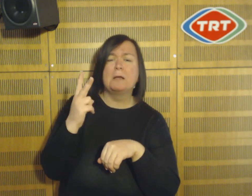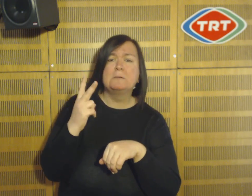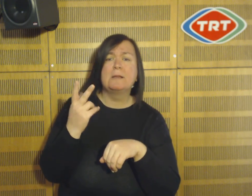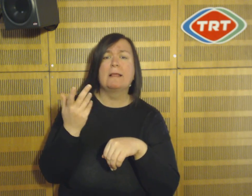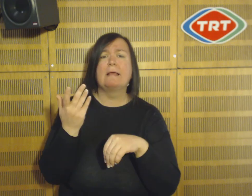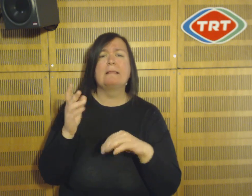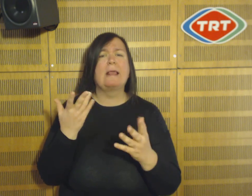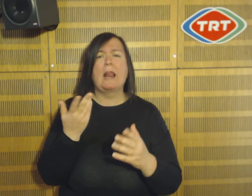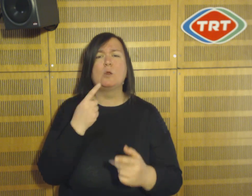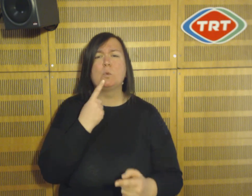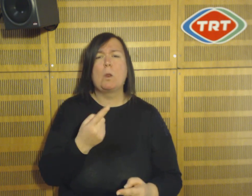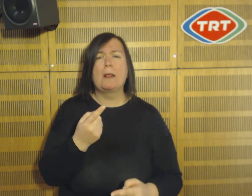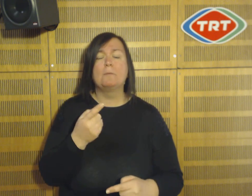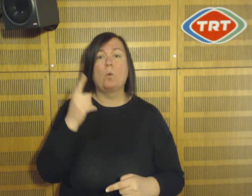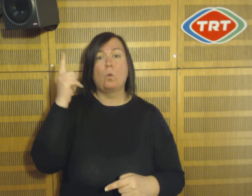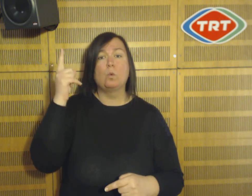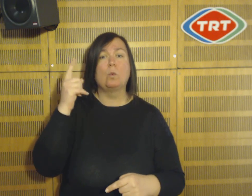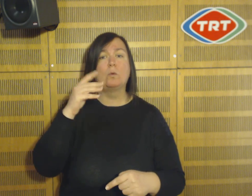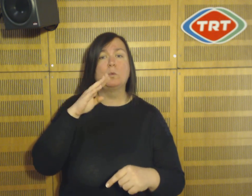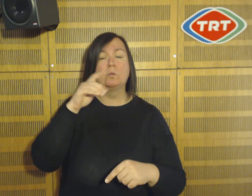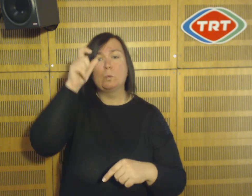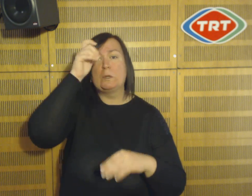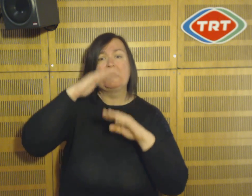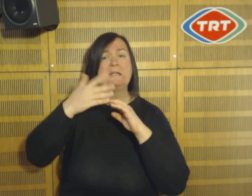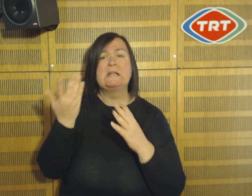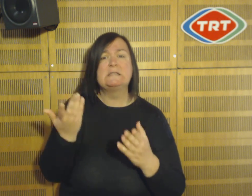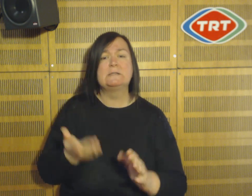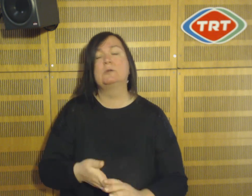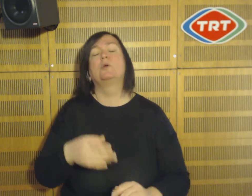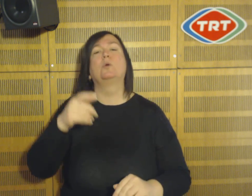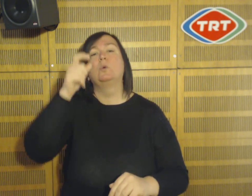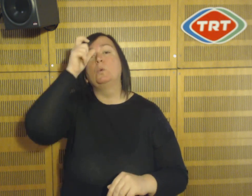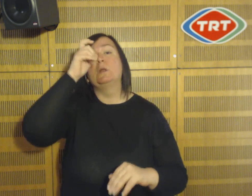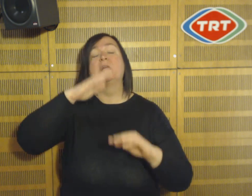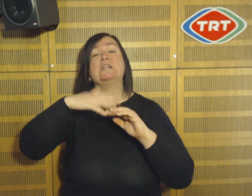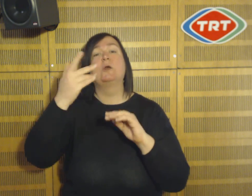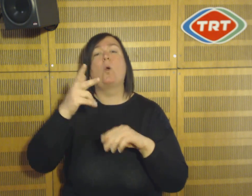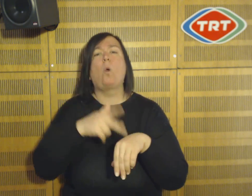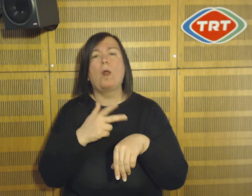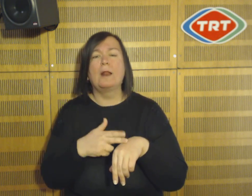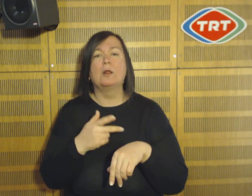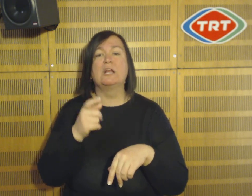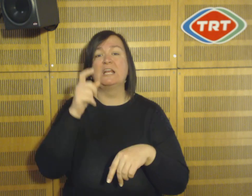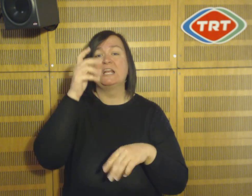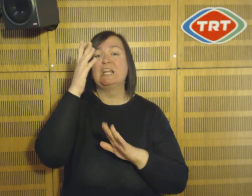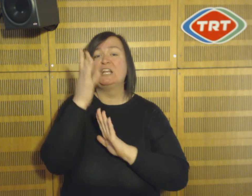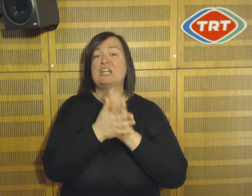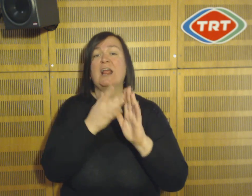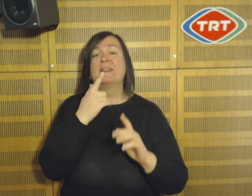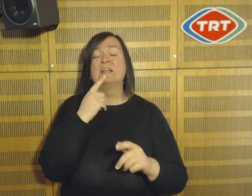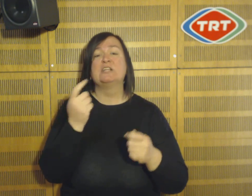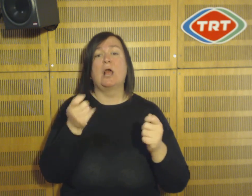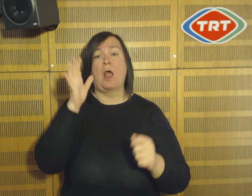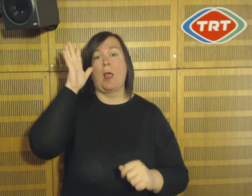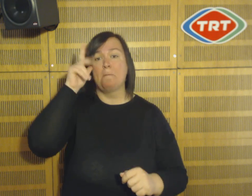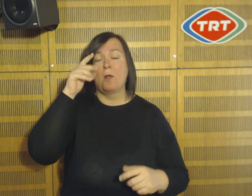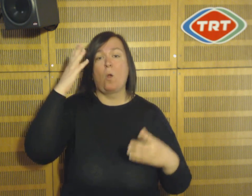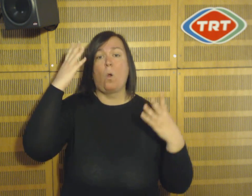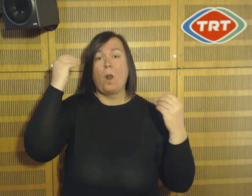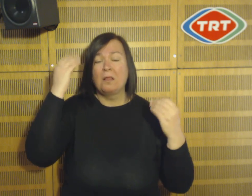neler söylenebilir durum nedir yurt dışındaki örneklere baktığımızda Aslında işarat çalışmaları Amerika Hollanda ya da Fransa